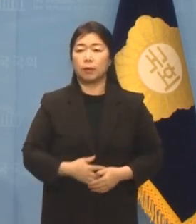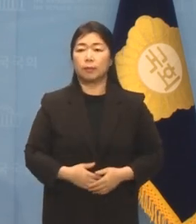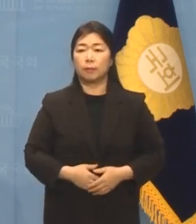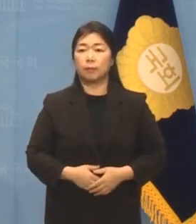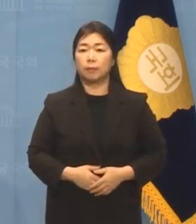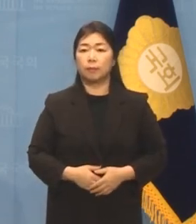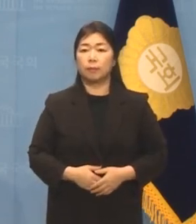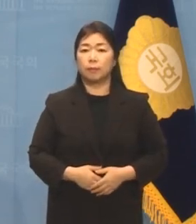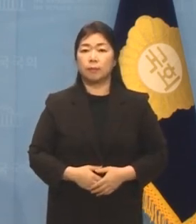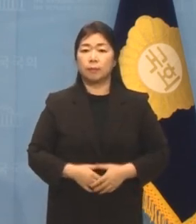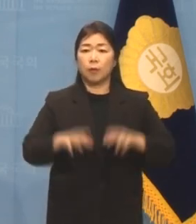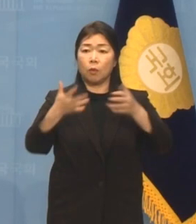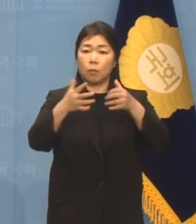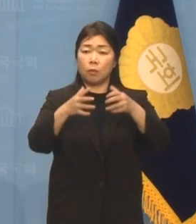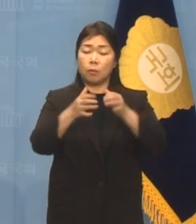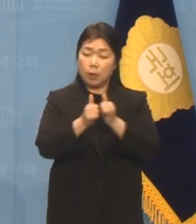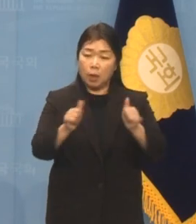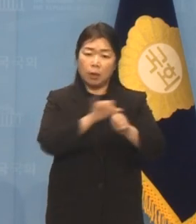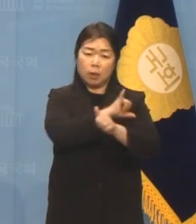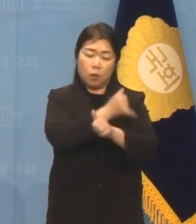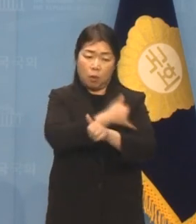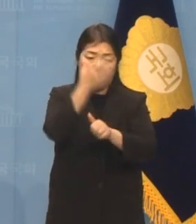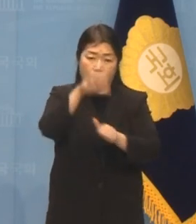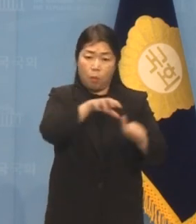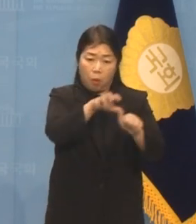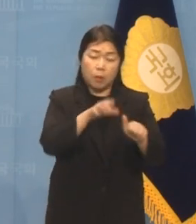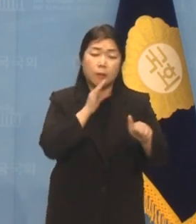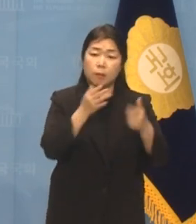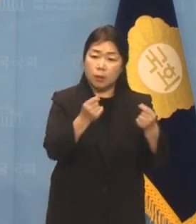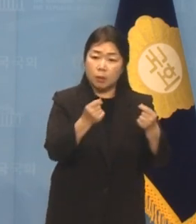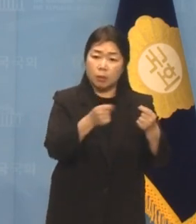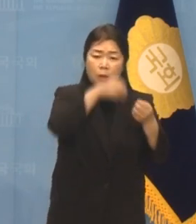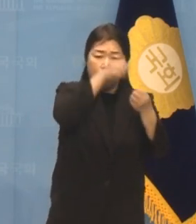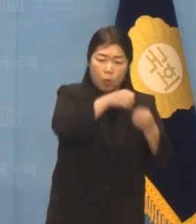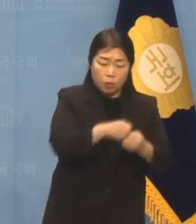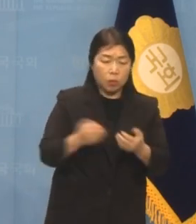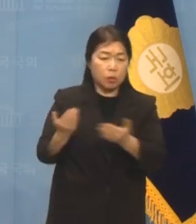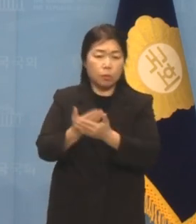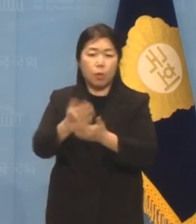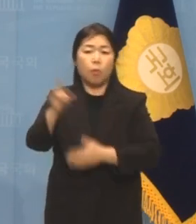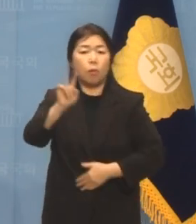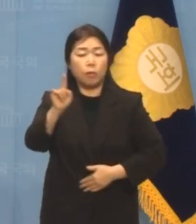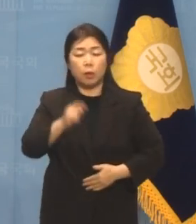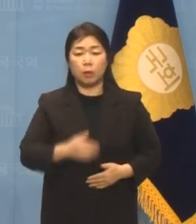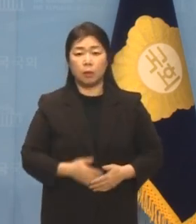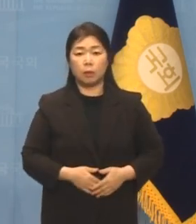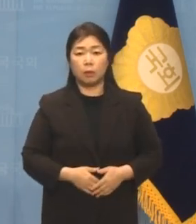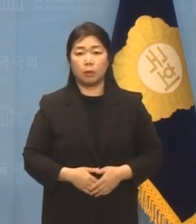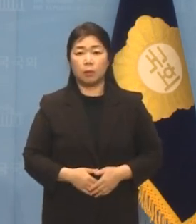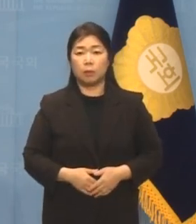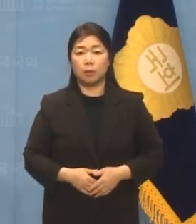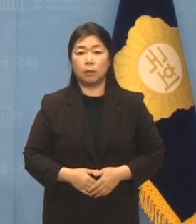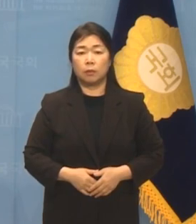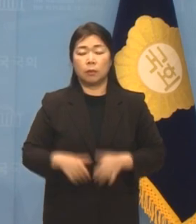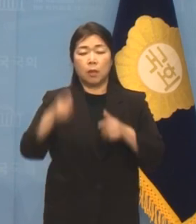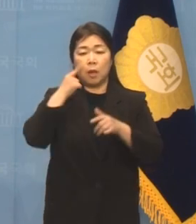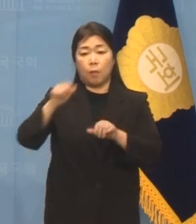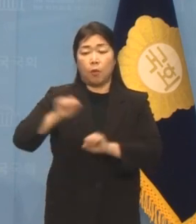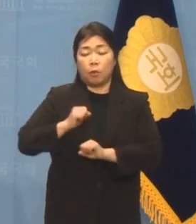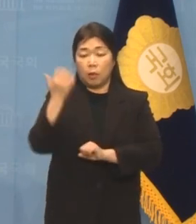것입니다 국민의 인권을 보호하는데 보수가 어디 있고 진보가 어디 있겠습니까 일본군